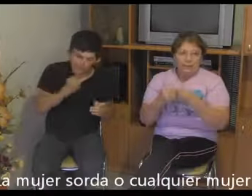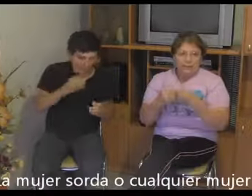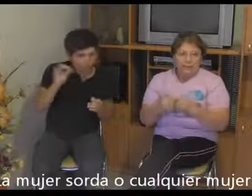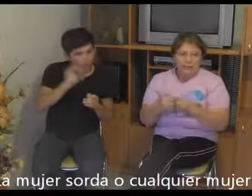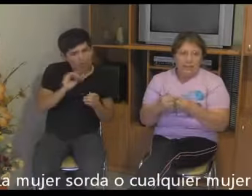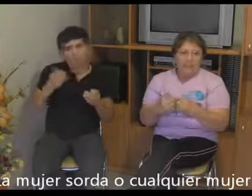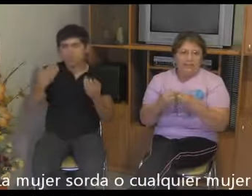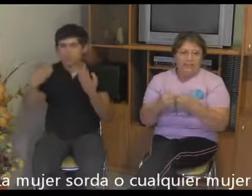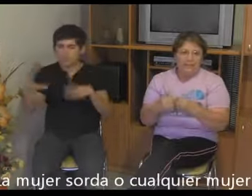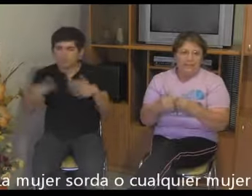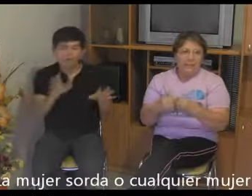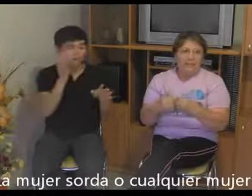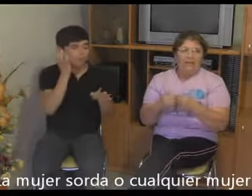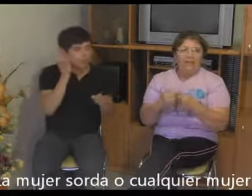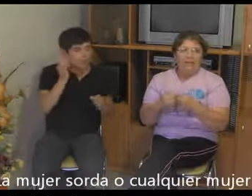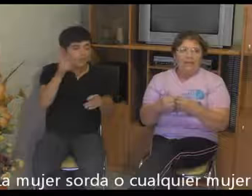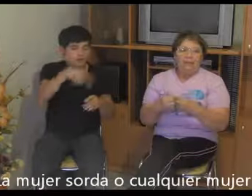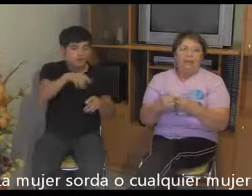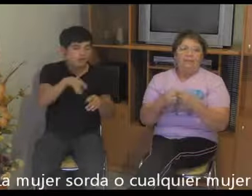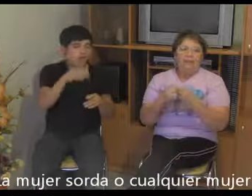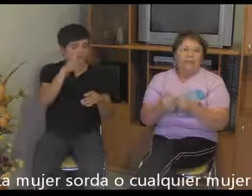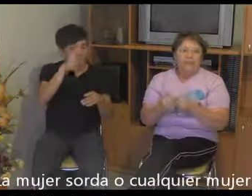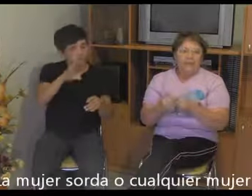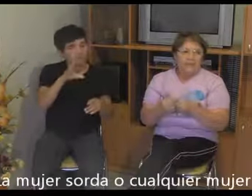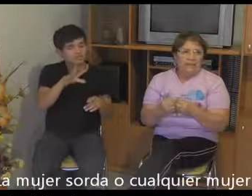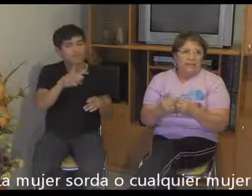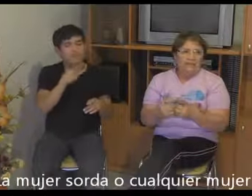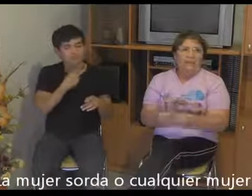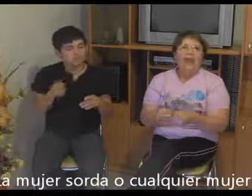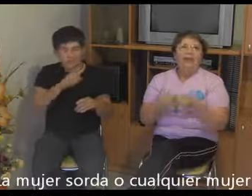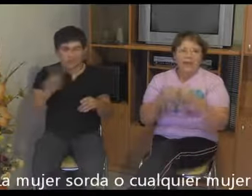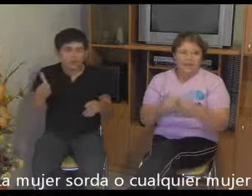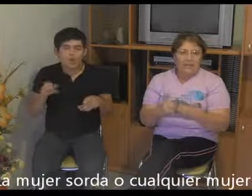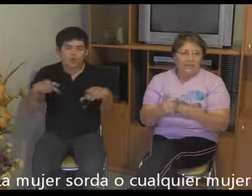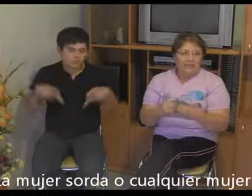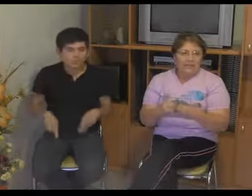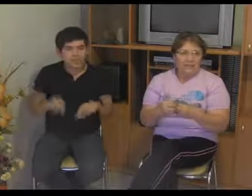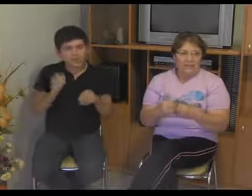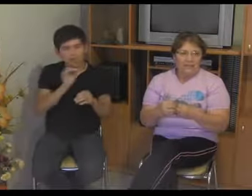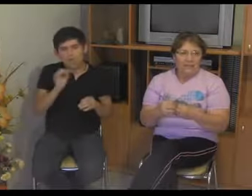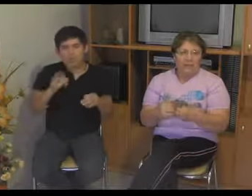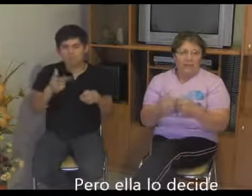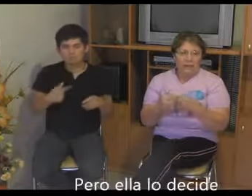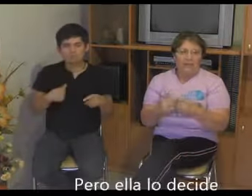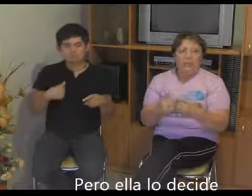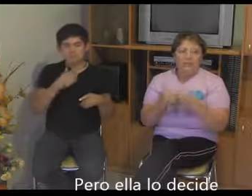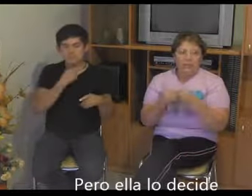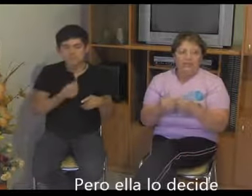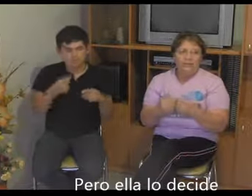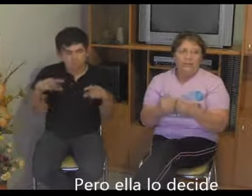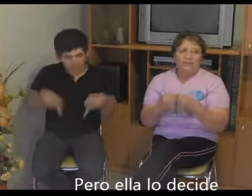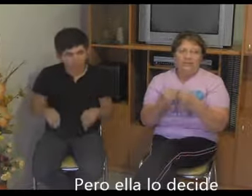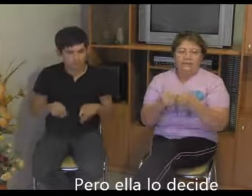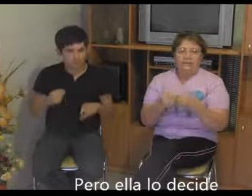mujer que decida que no quiere ser esterilizada o que quiere ser esterilizada. Pero ella lo decide, ¿sí o